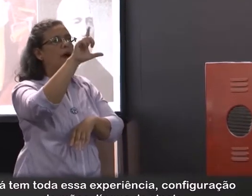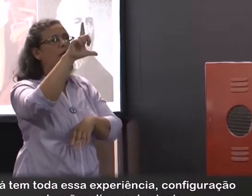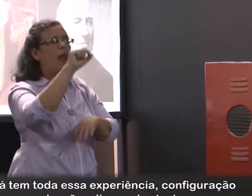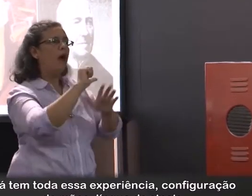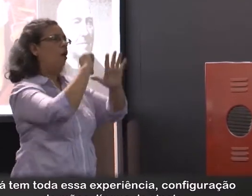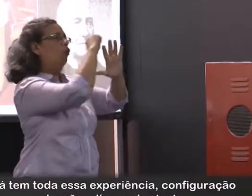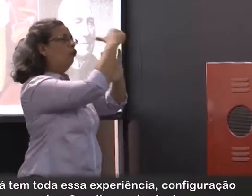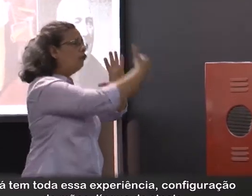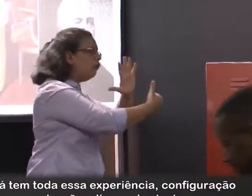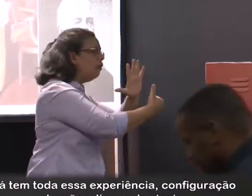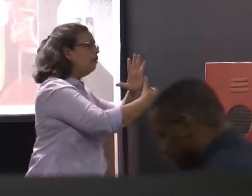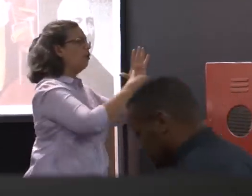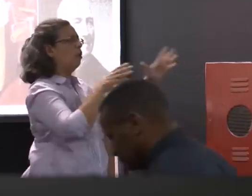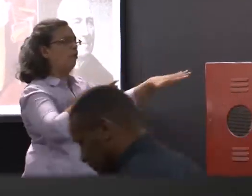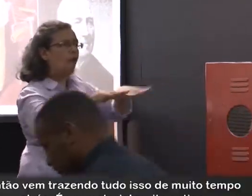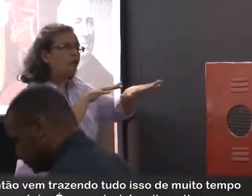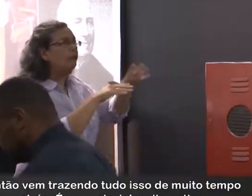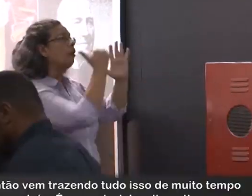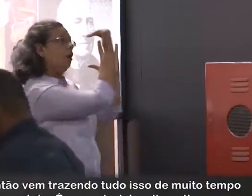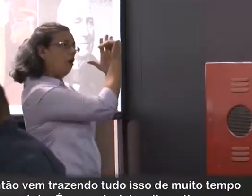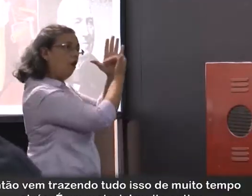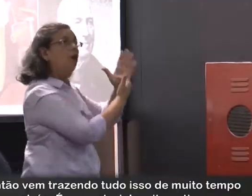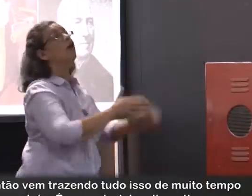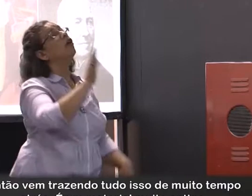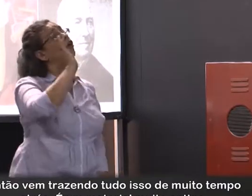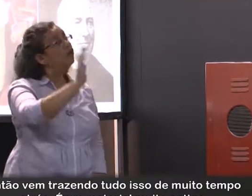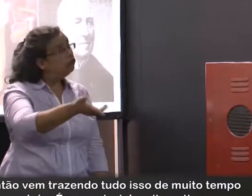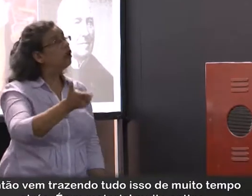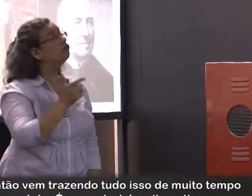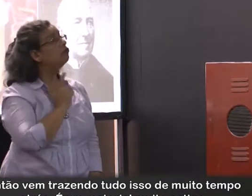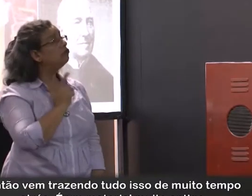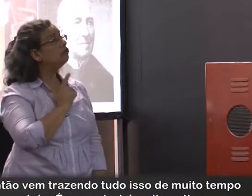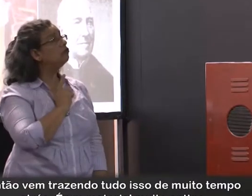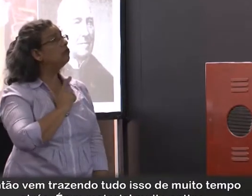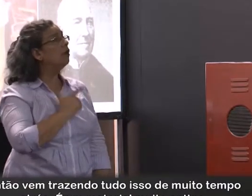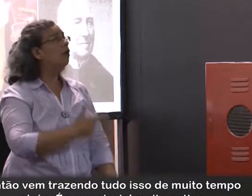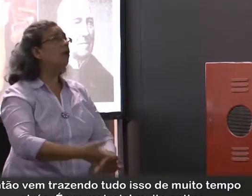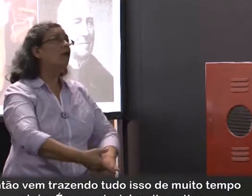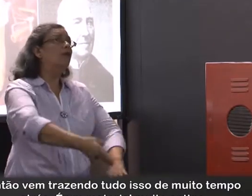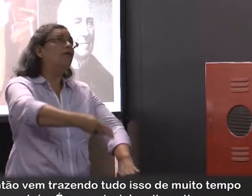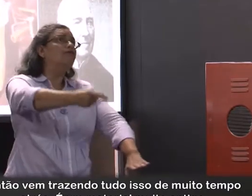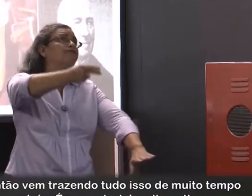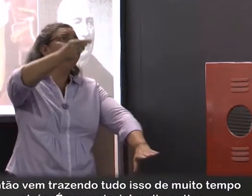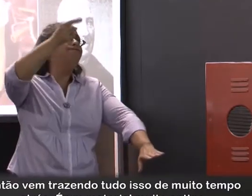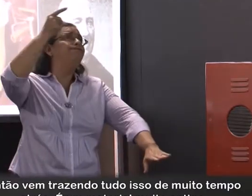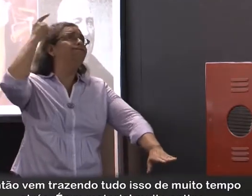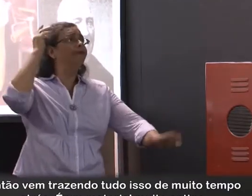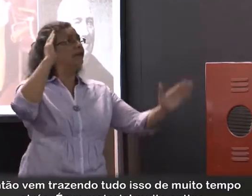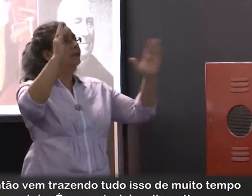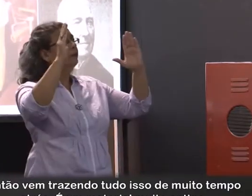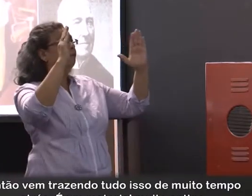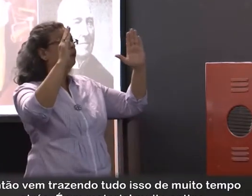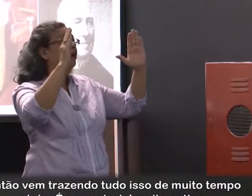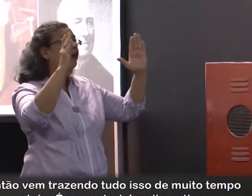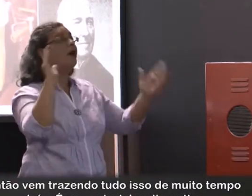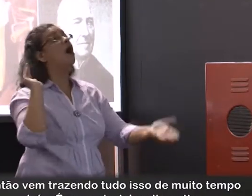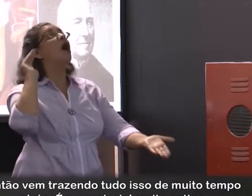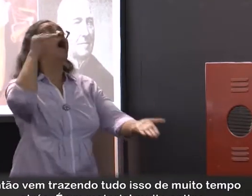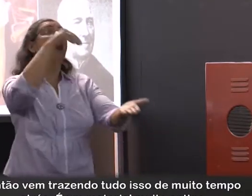de sinais, tudo isso, os movimentos, as configurações. Então vem trazendo tudo isso já de muito tempo atrás,